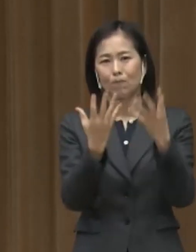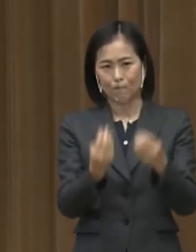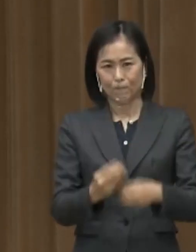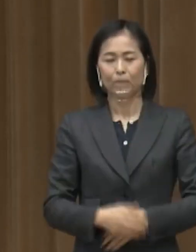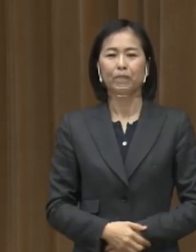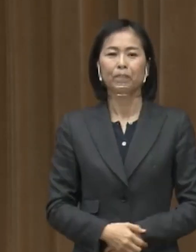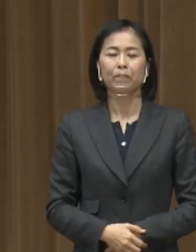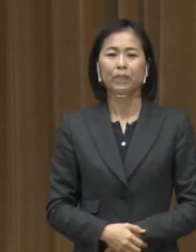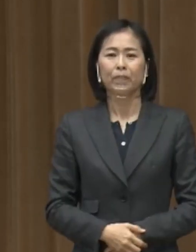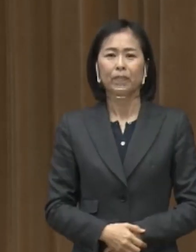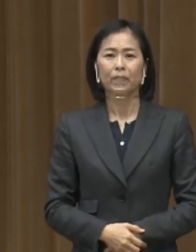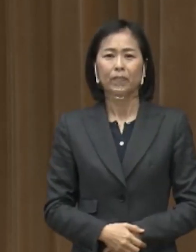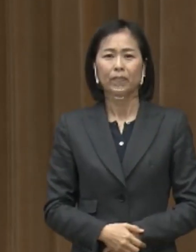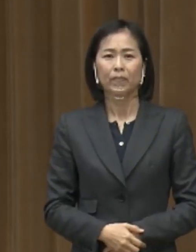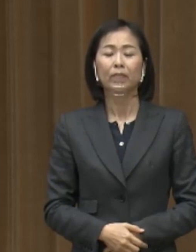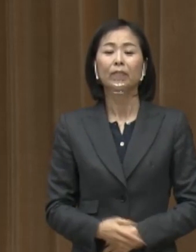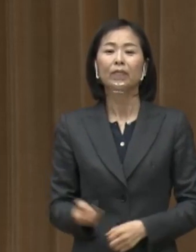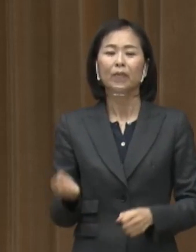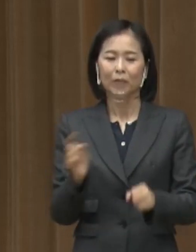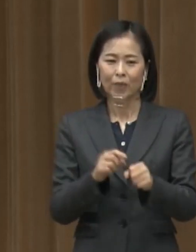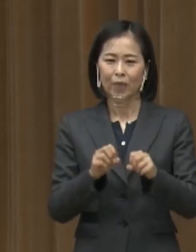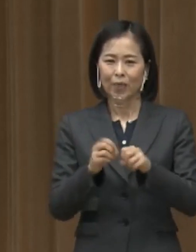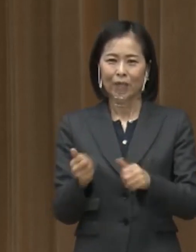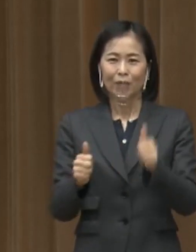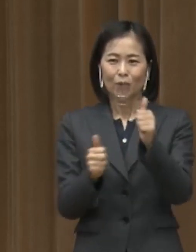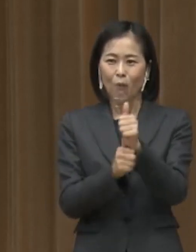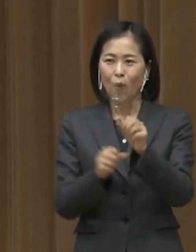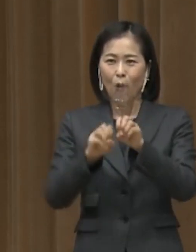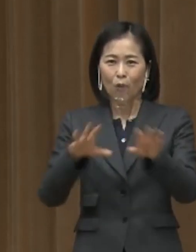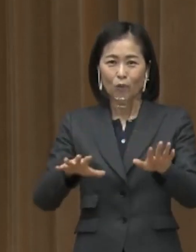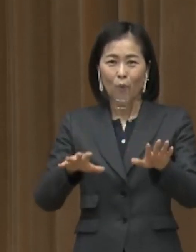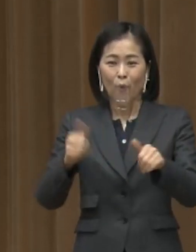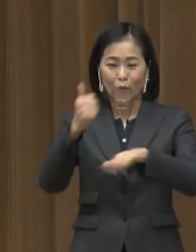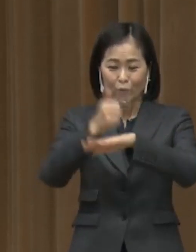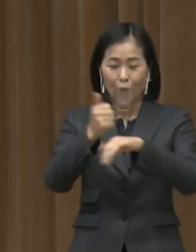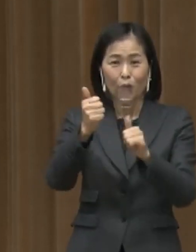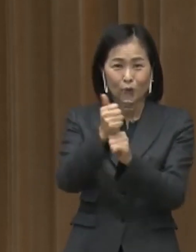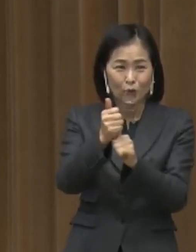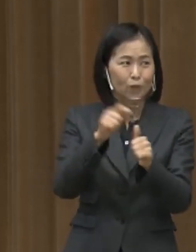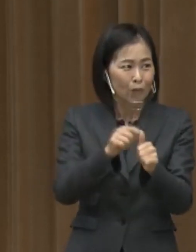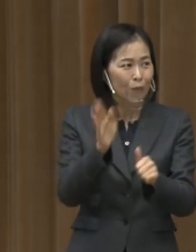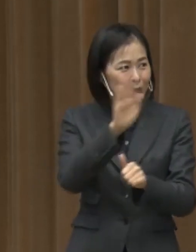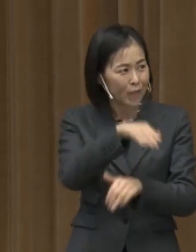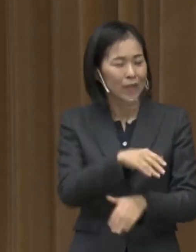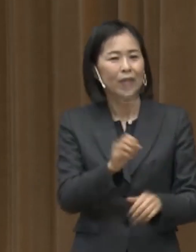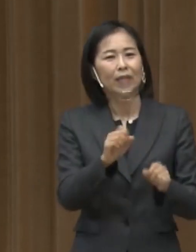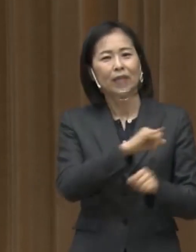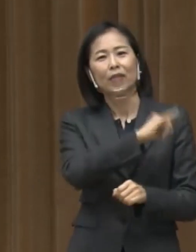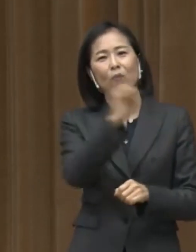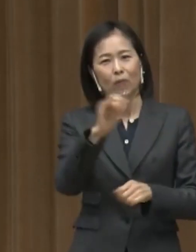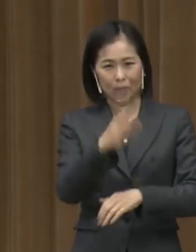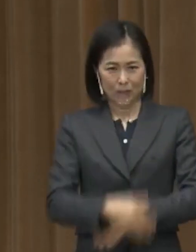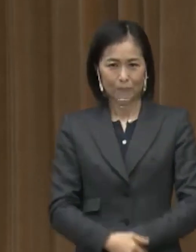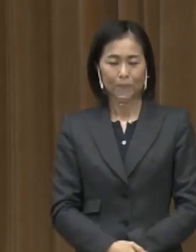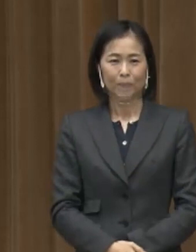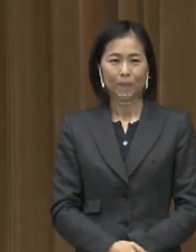します。したがって、副報道長、これまでお世話になりましたが、ここで異動となります。そ